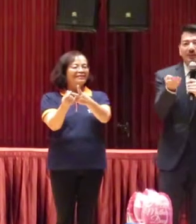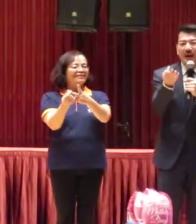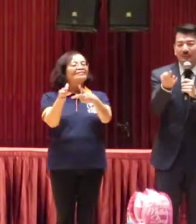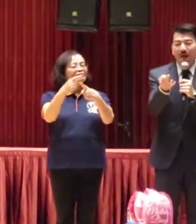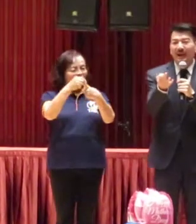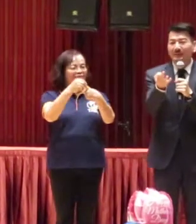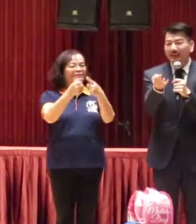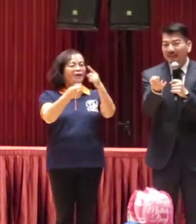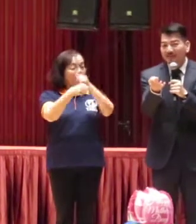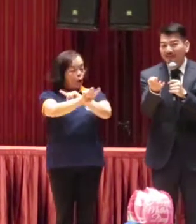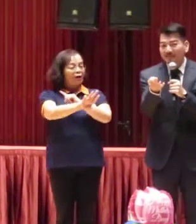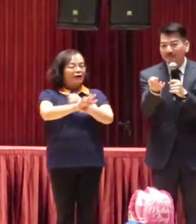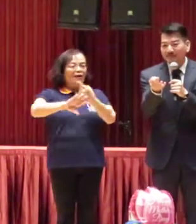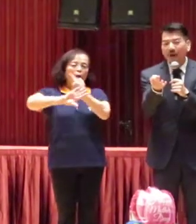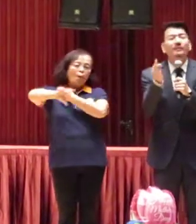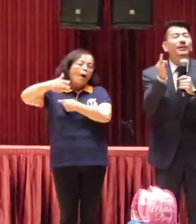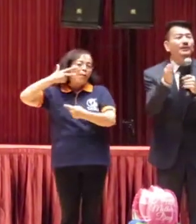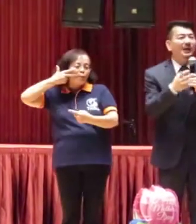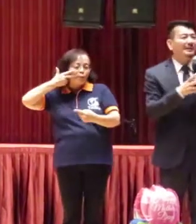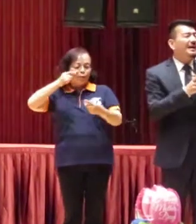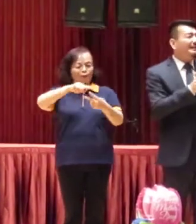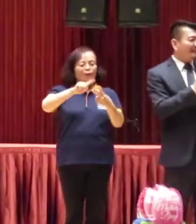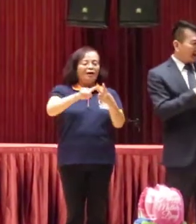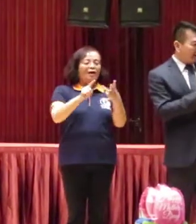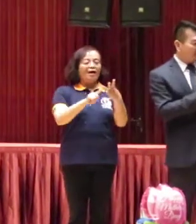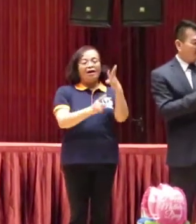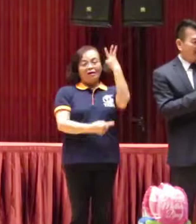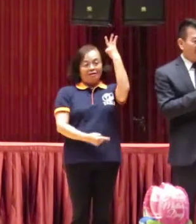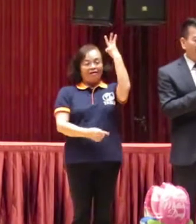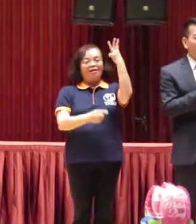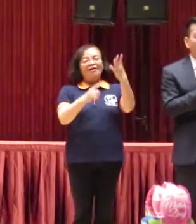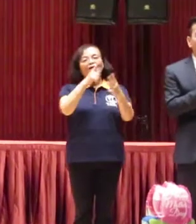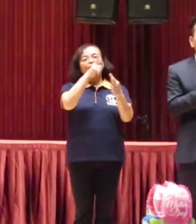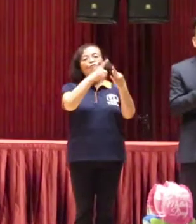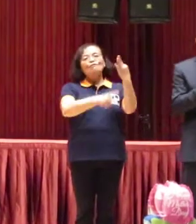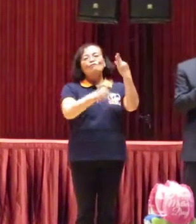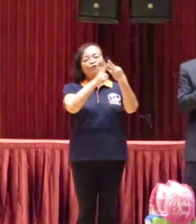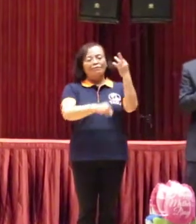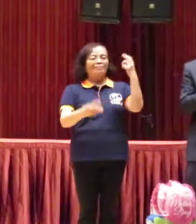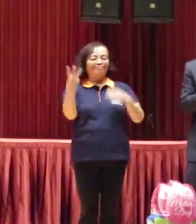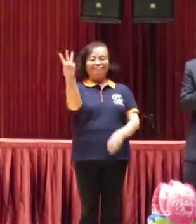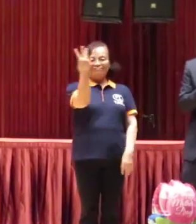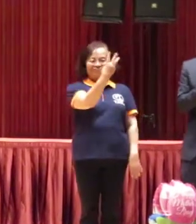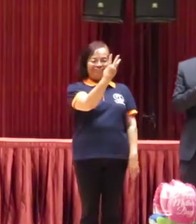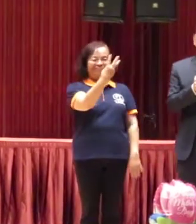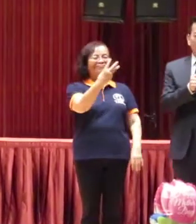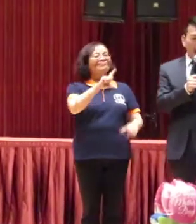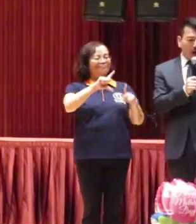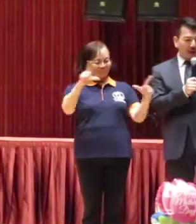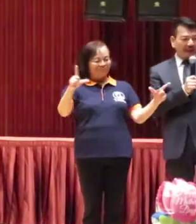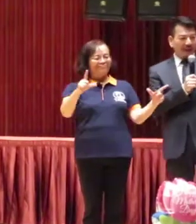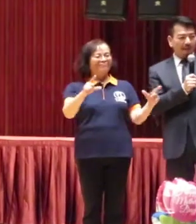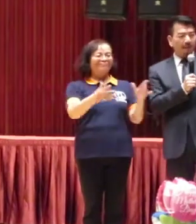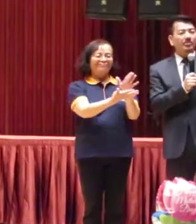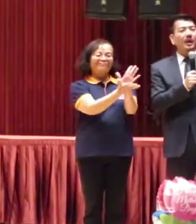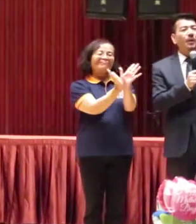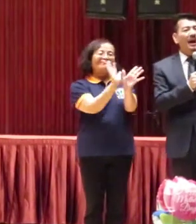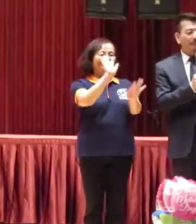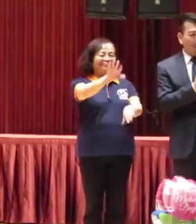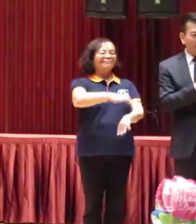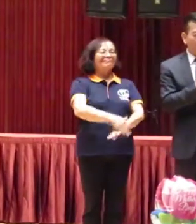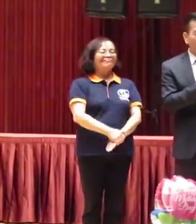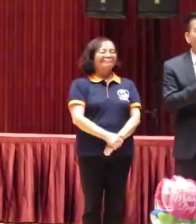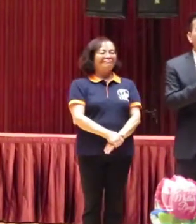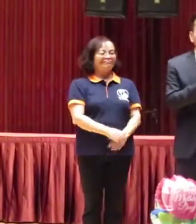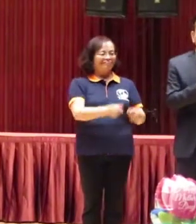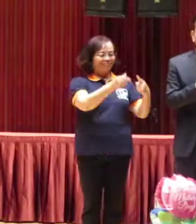丰原、 外埔、后里、外埔，还有呢？ 丰原， 这三个所在上重要哈，在台中的后里、